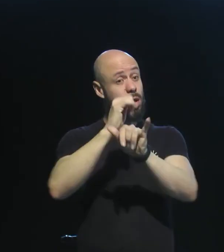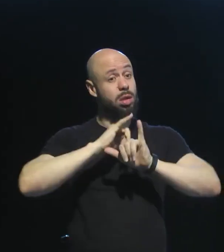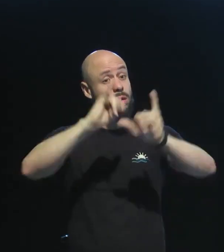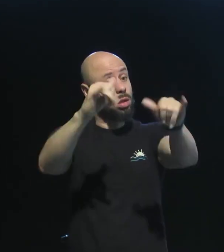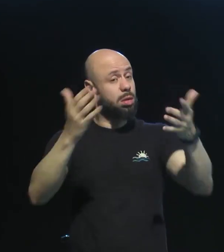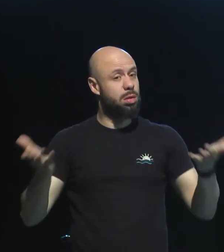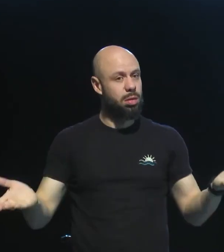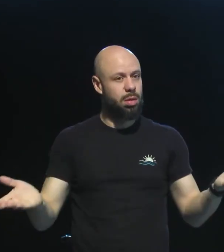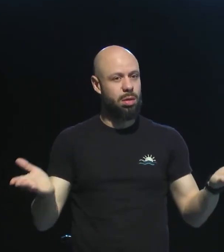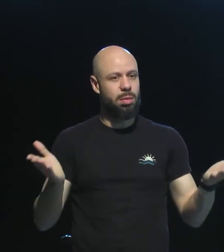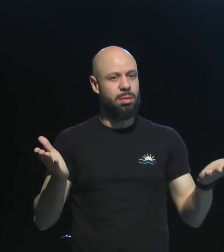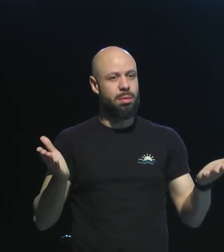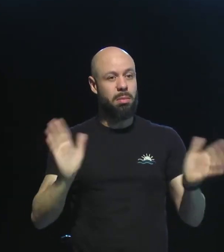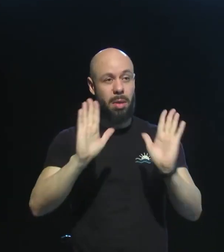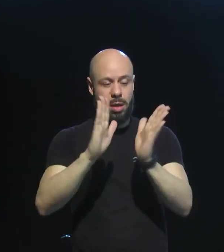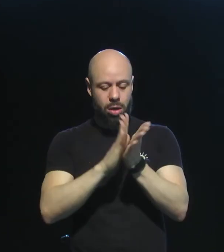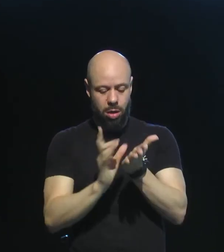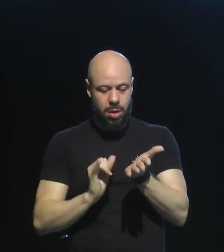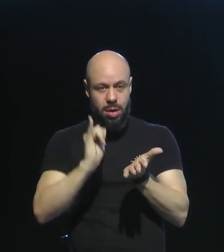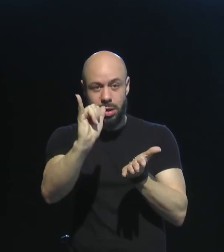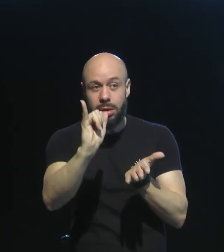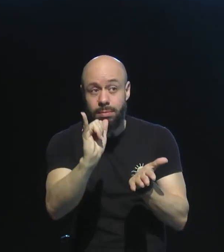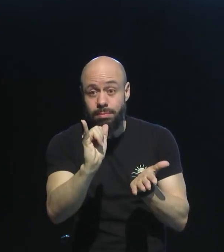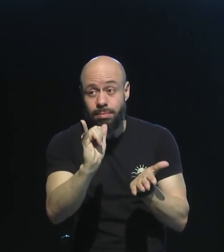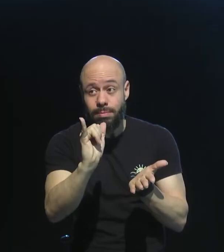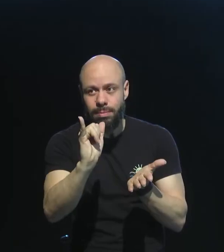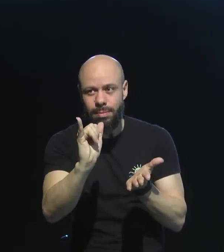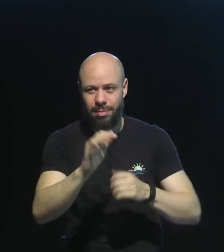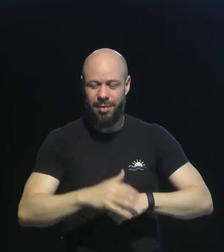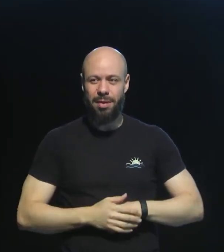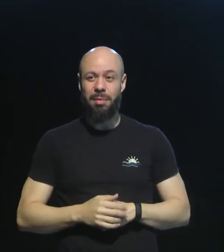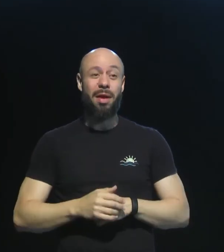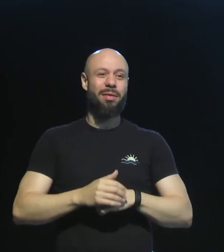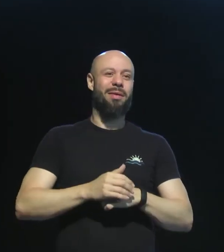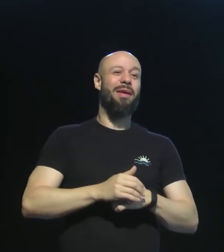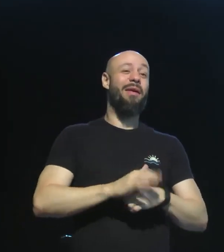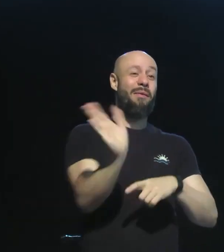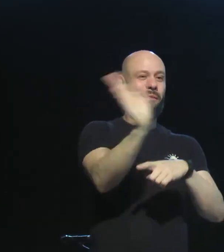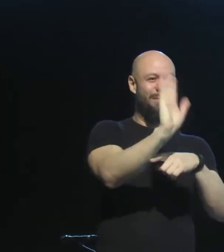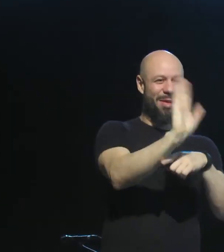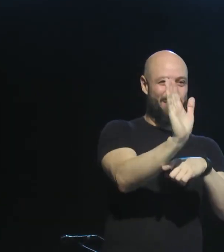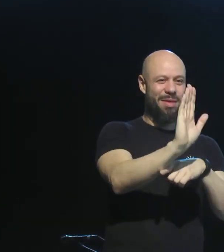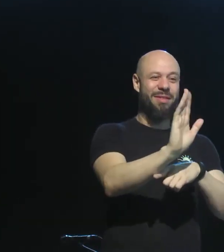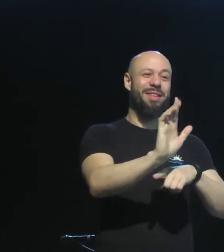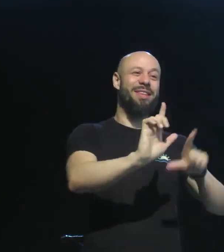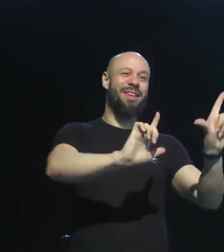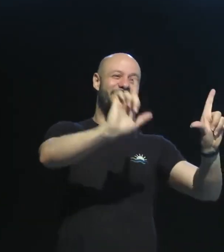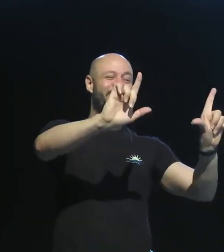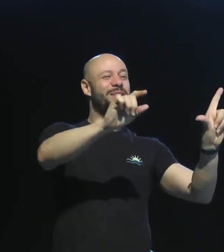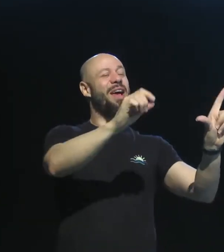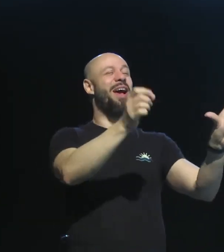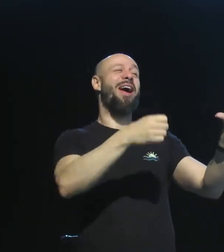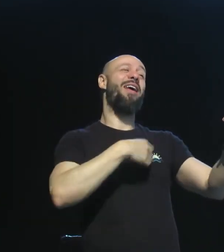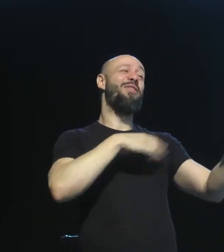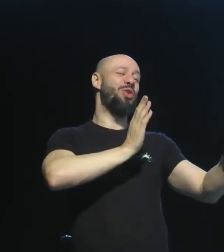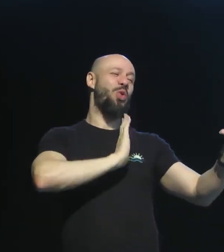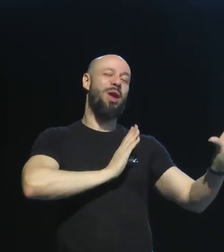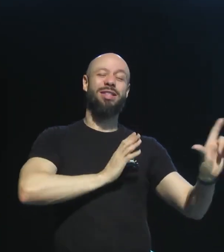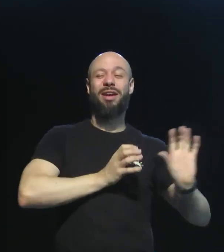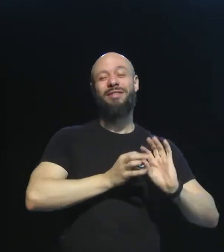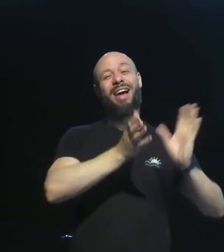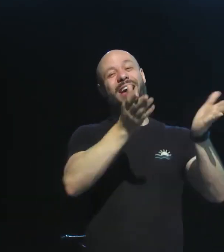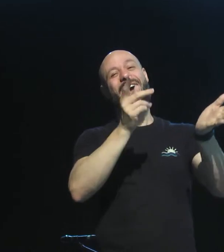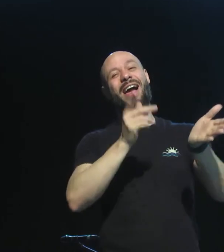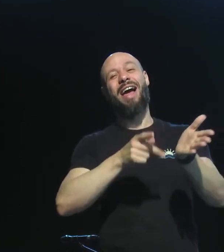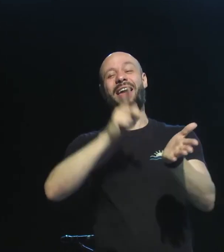Siga o seu coração. A gente vê muito isso em filme, né? Um conselho: siga o seu coração que você vai encontrar a